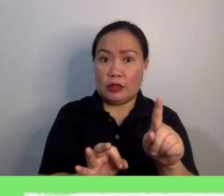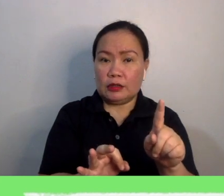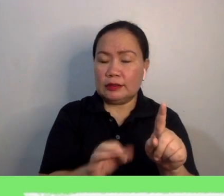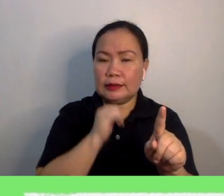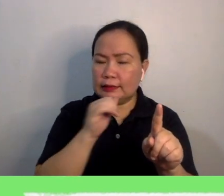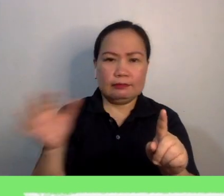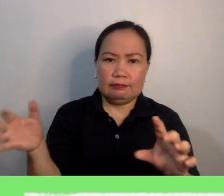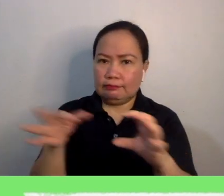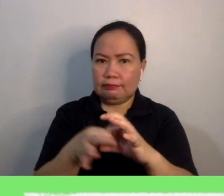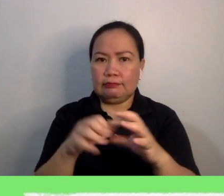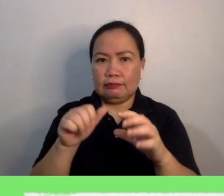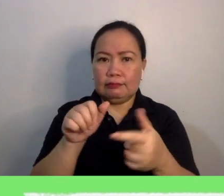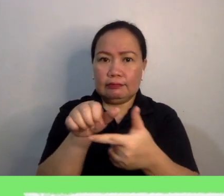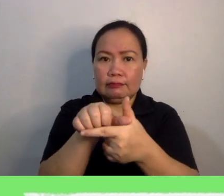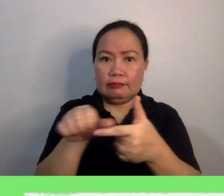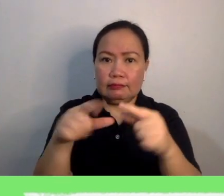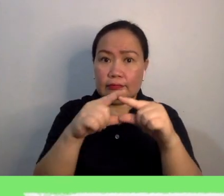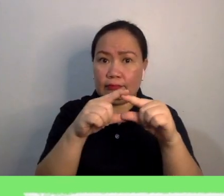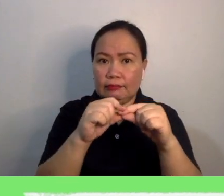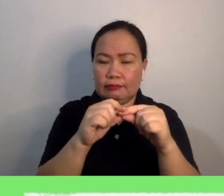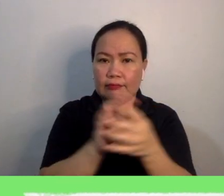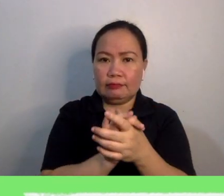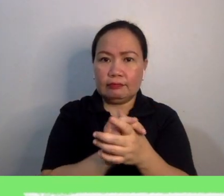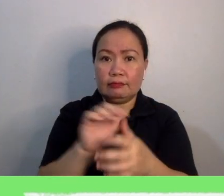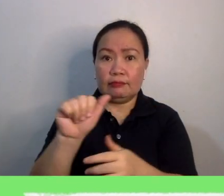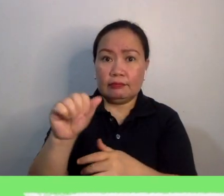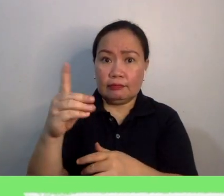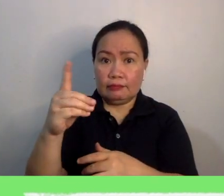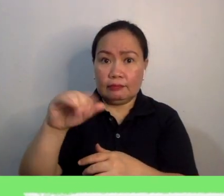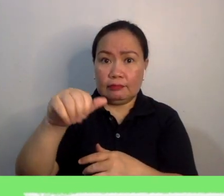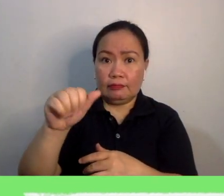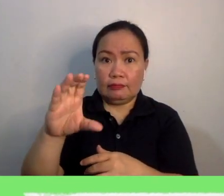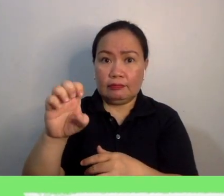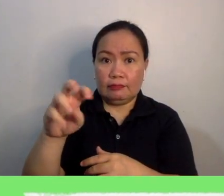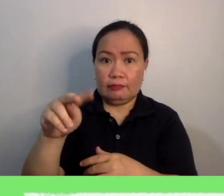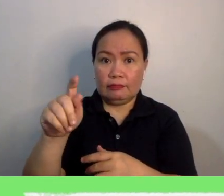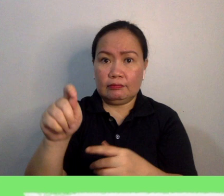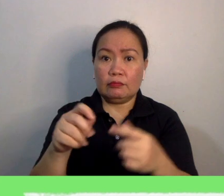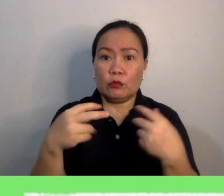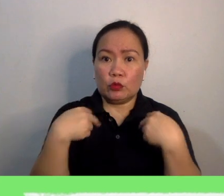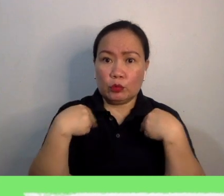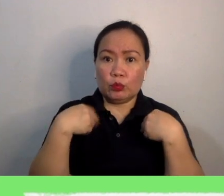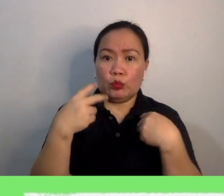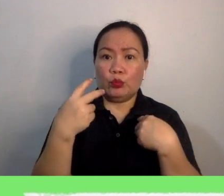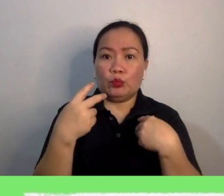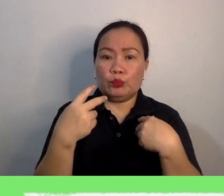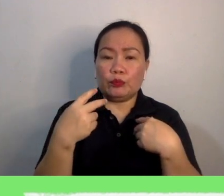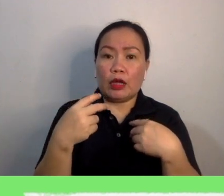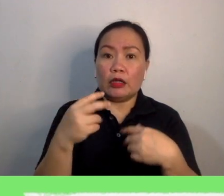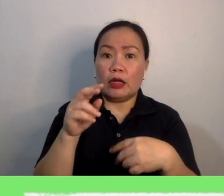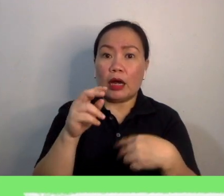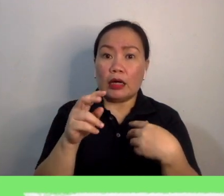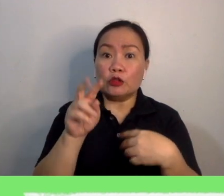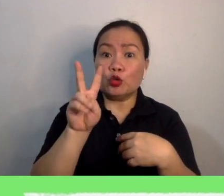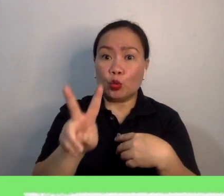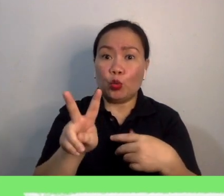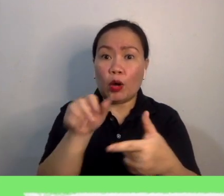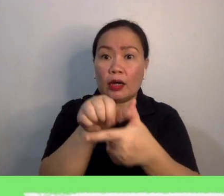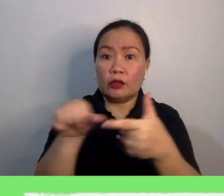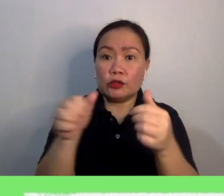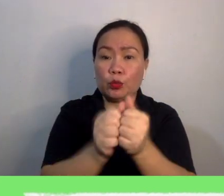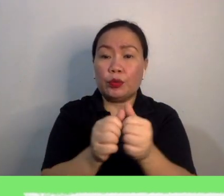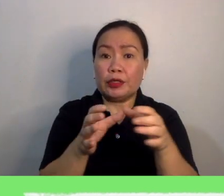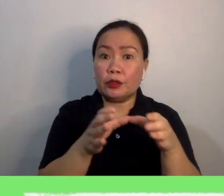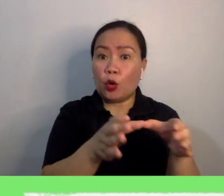sa angle pairs. Okay? So, adjacent angles are two angles with a common vertex, a common side,